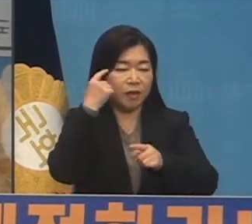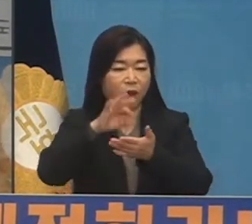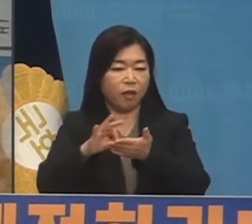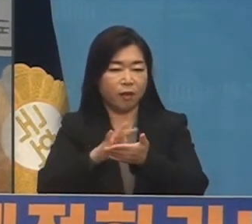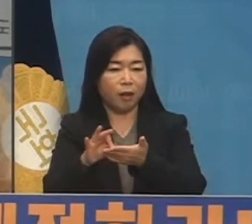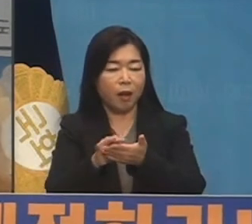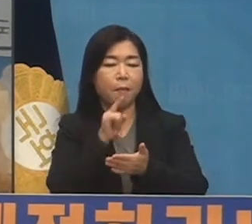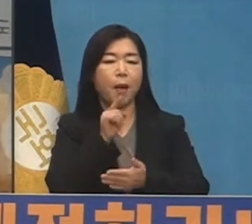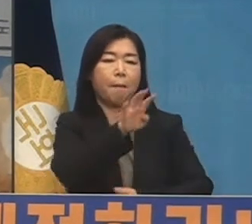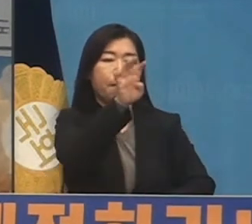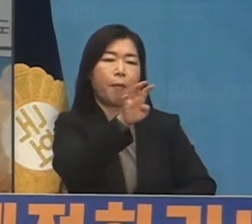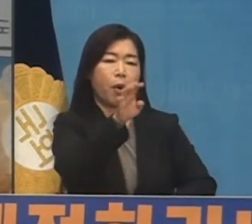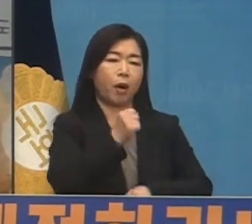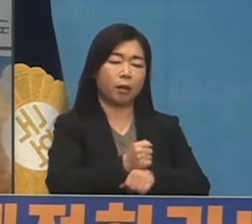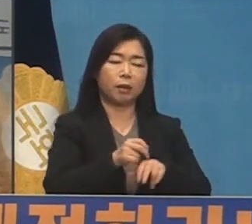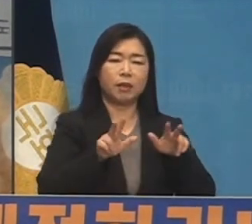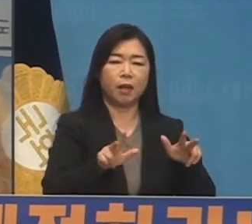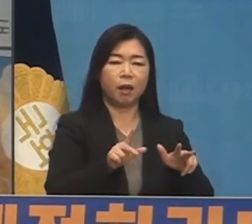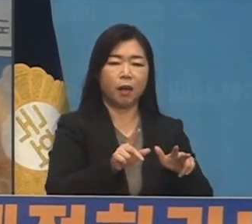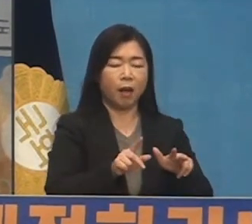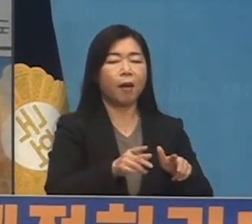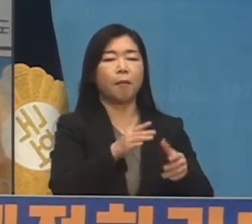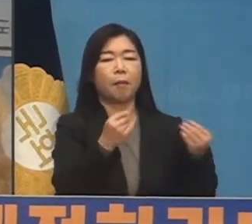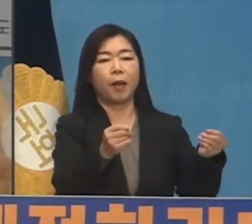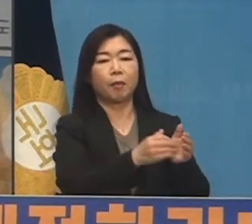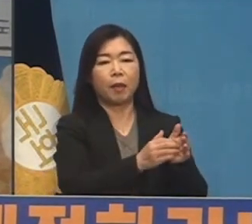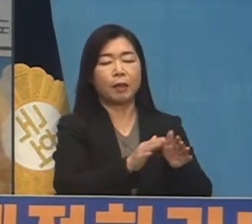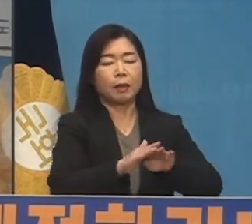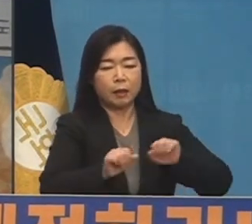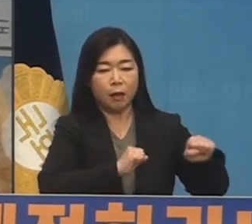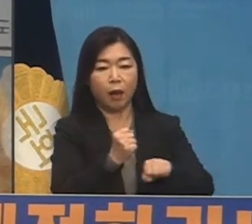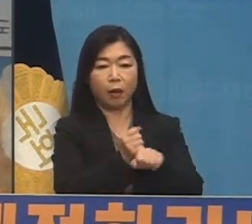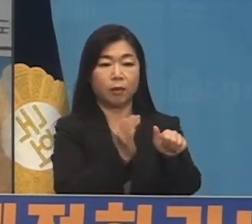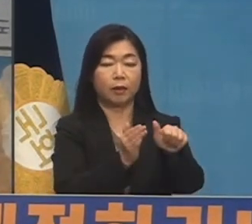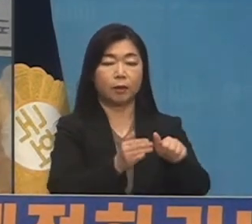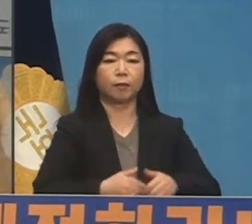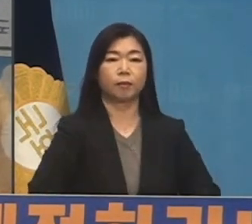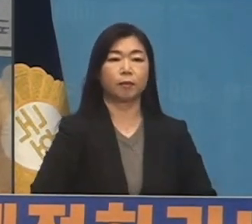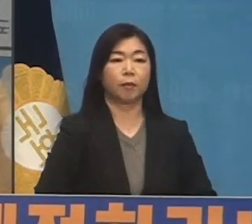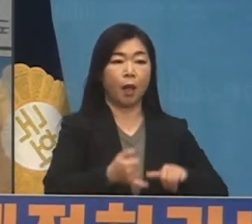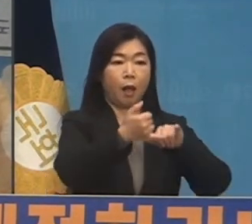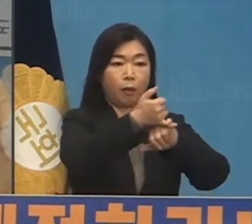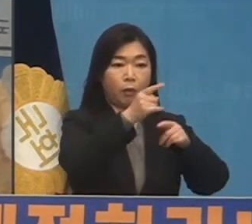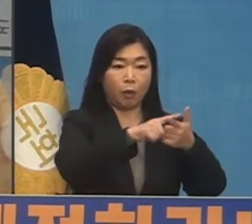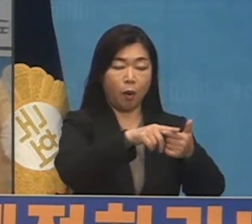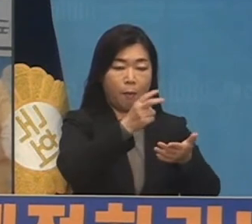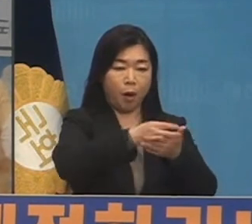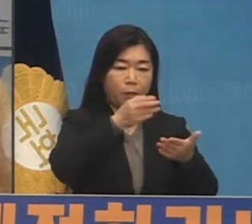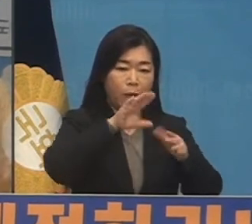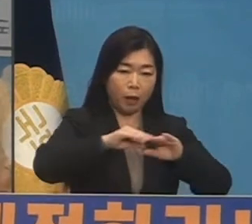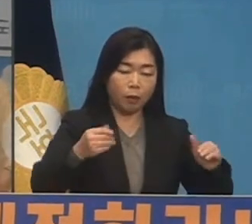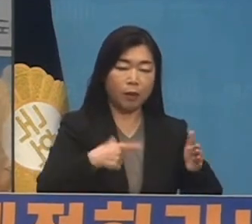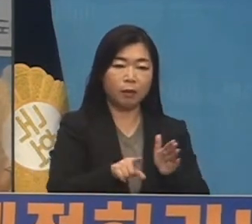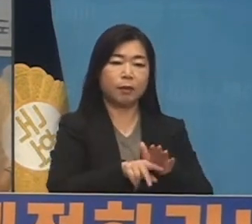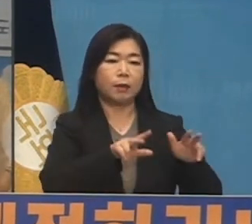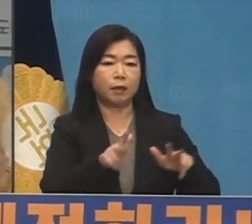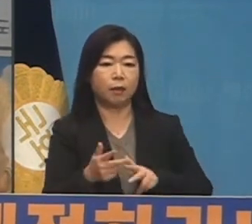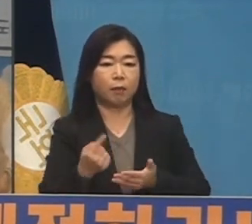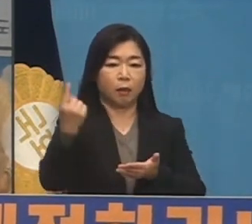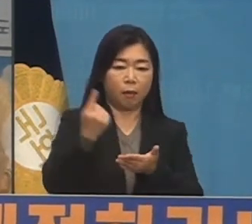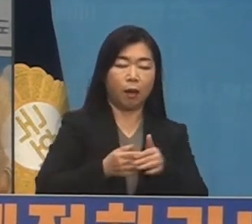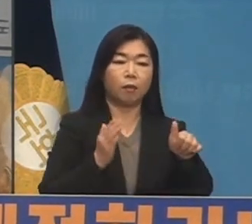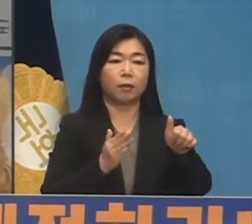있다는 반복된 말을 이제 행동으로 실천하라. 약속대로 법안 처리에 즉각